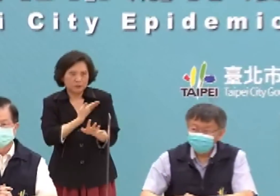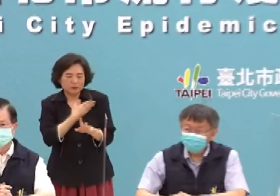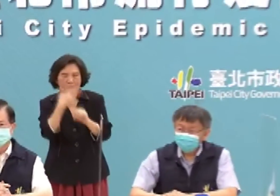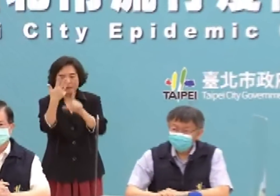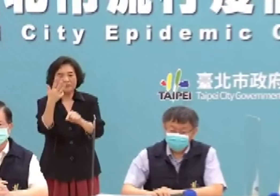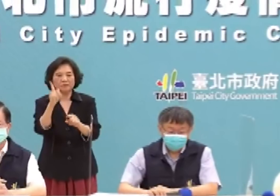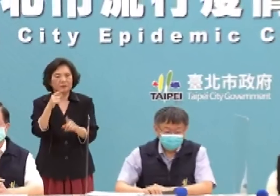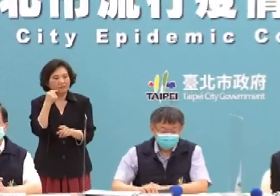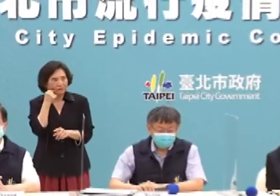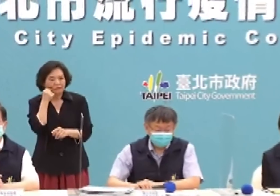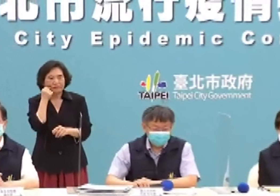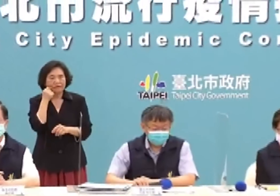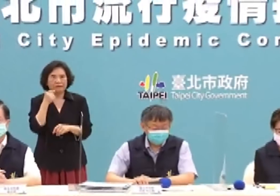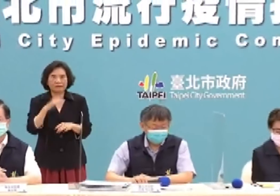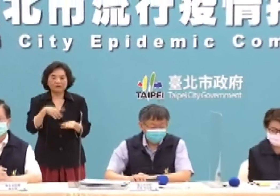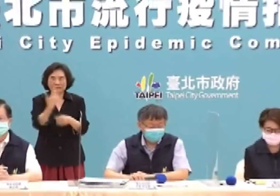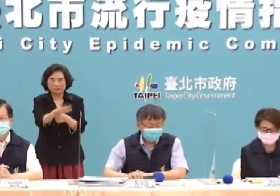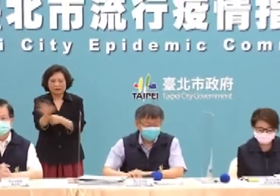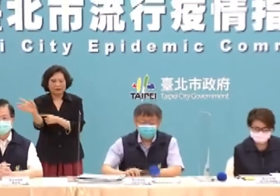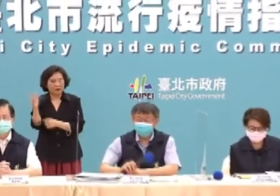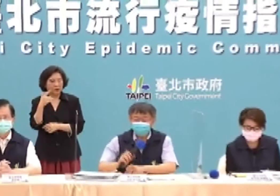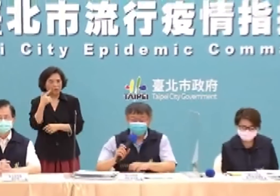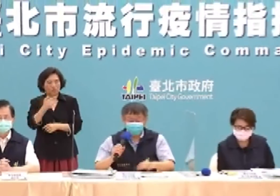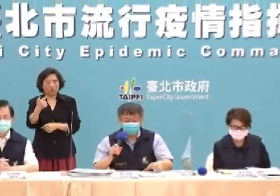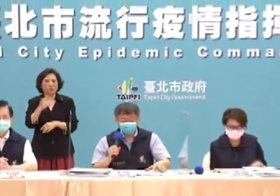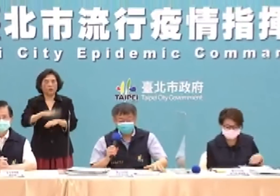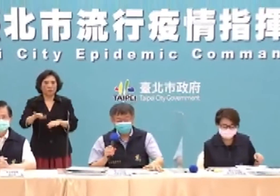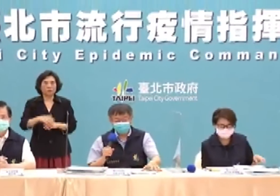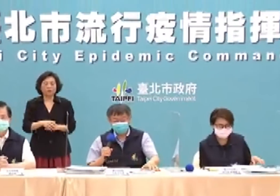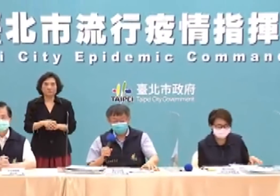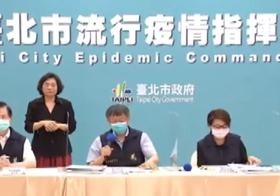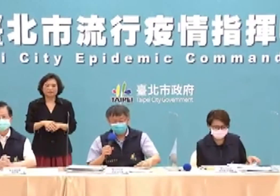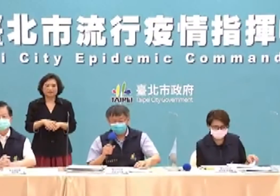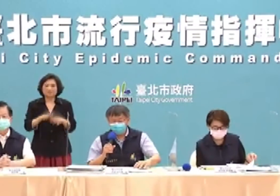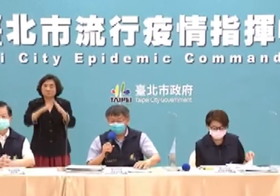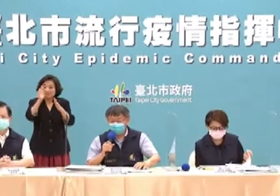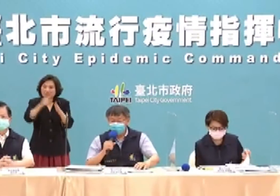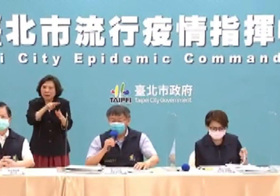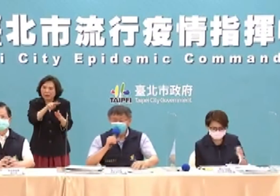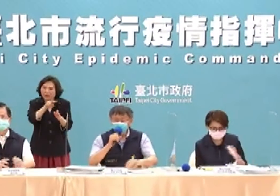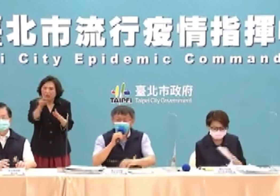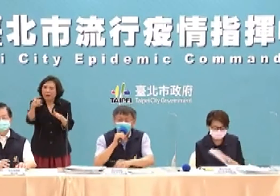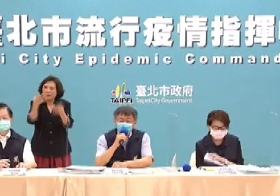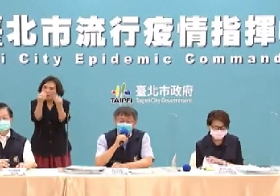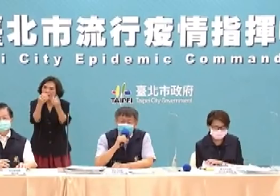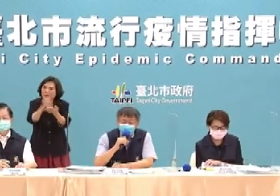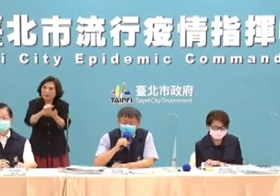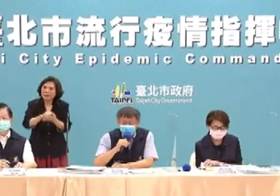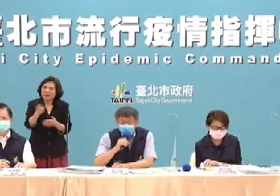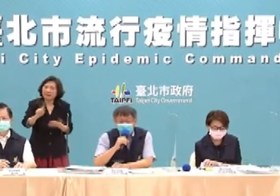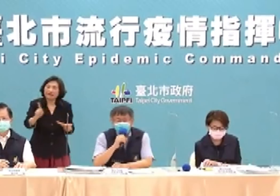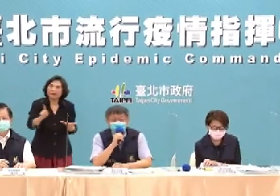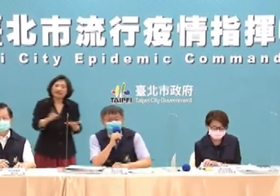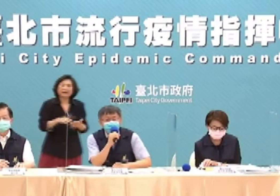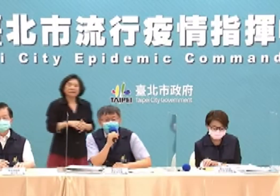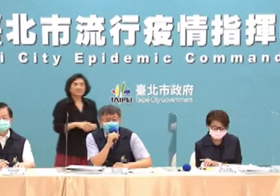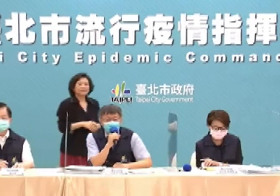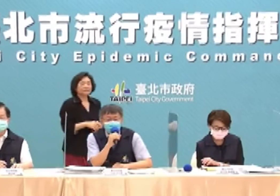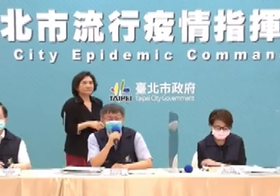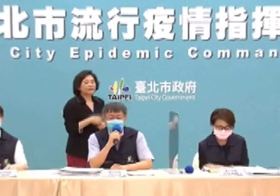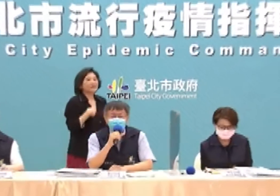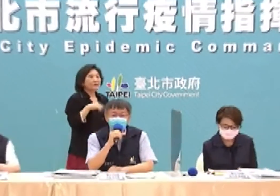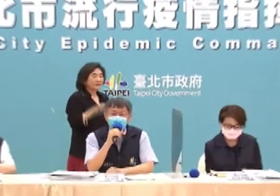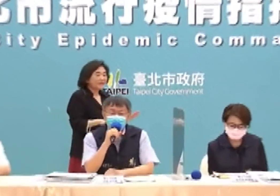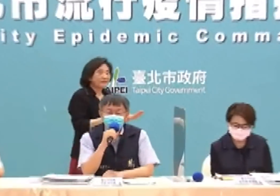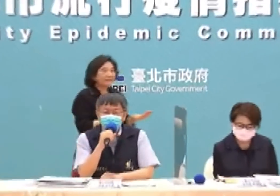月，恐撑不下去，死伤惨重。市长出此言是看到什么样的数据？ 其实哦，做政策